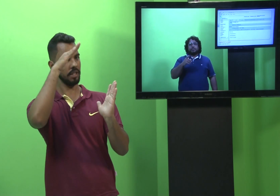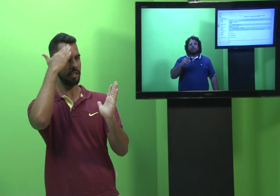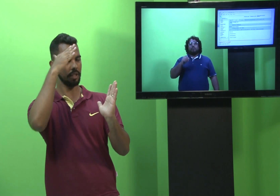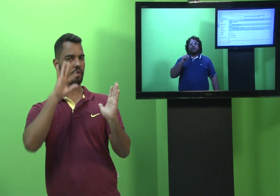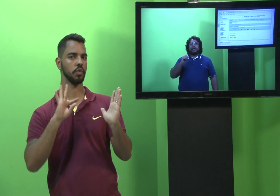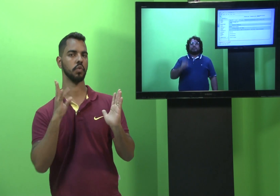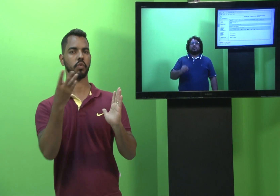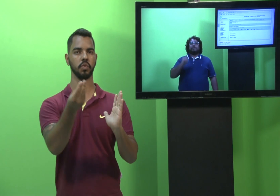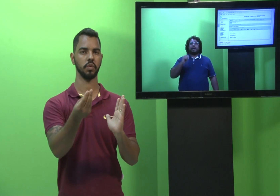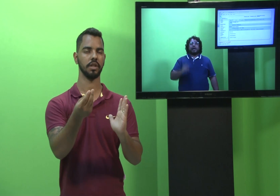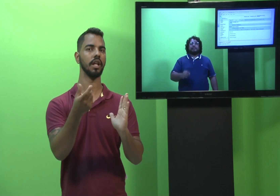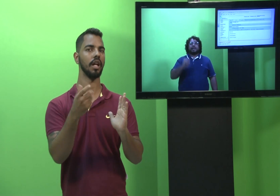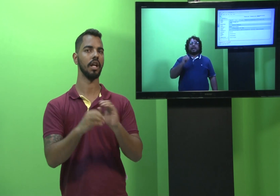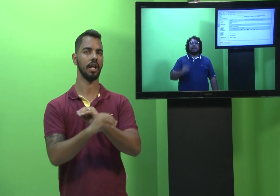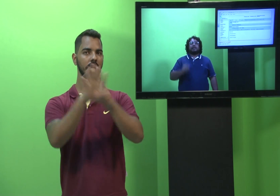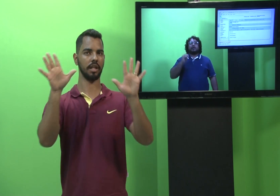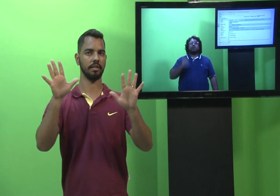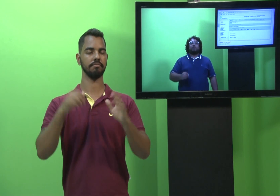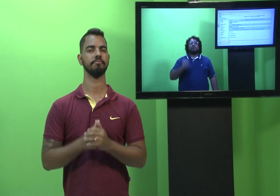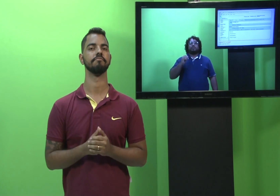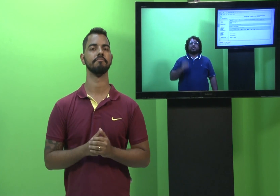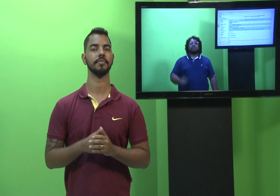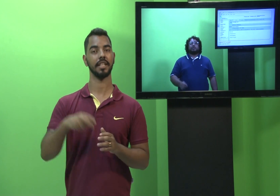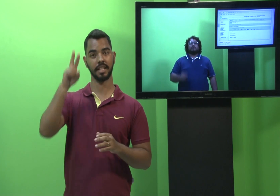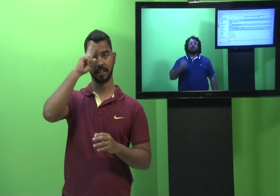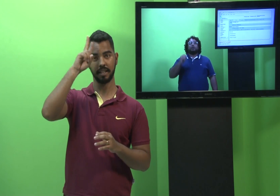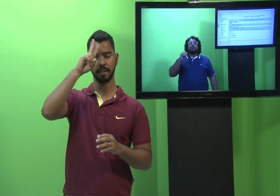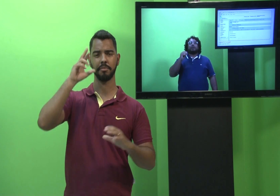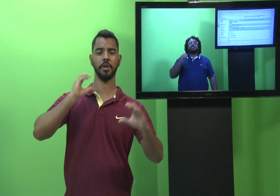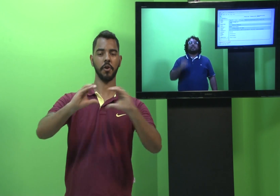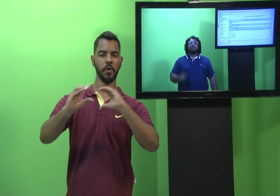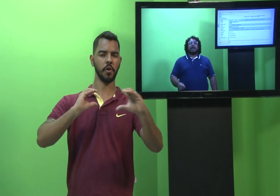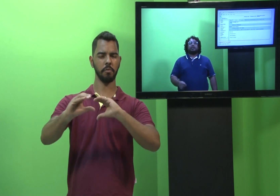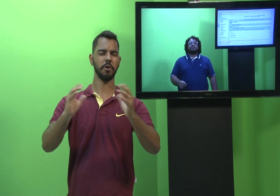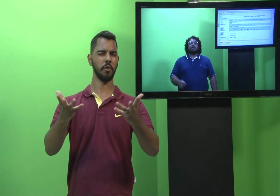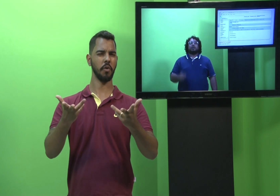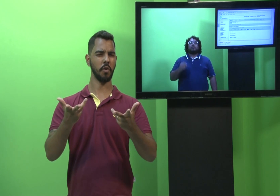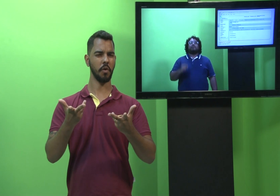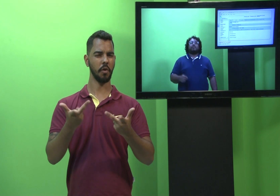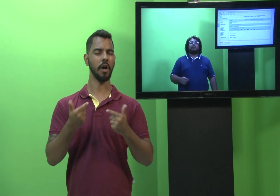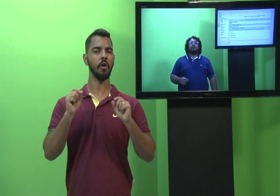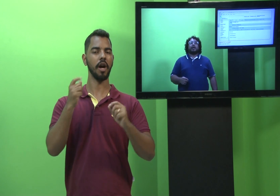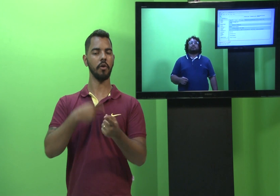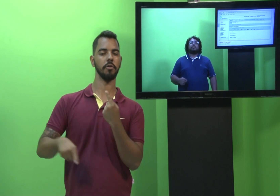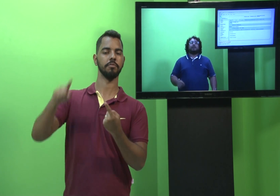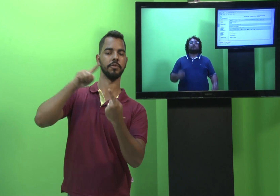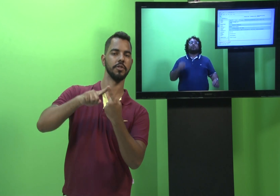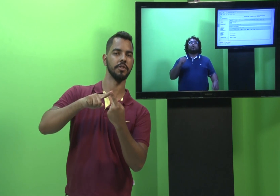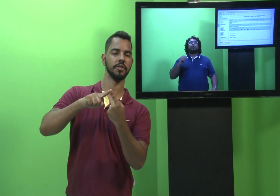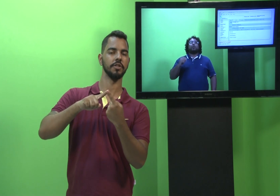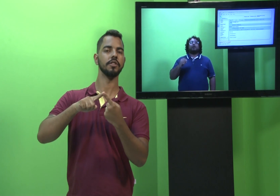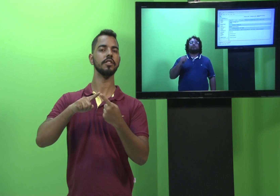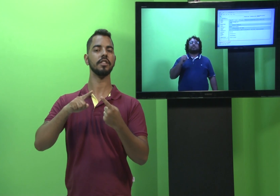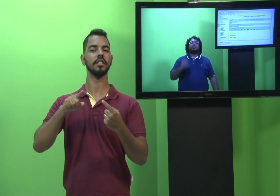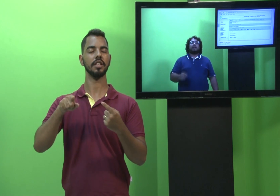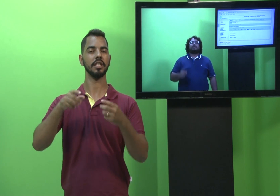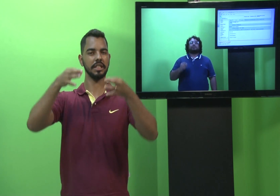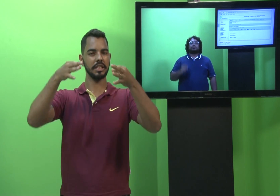Lembre-se, comunicação eficaz é aquela que cumpre o objetivo com agilidade e confiabilidade, mesmo quando se trata de um